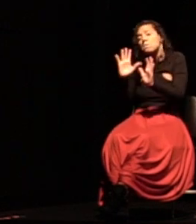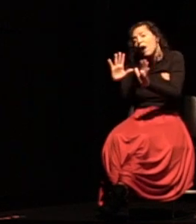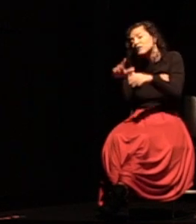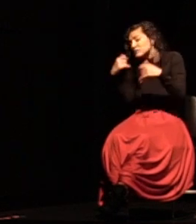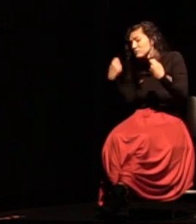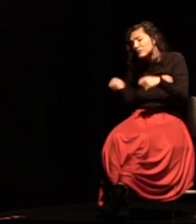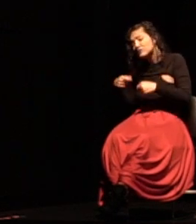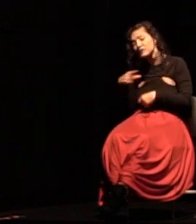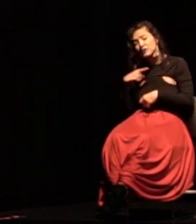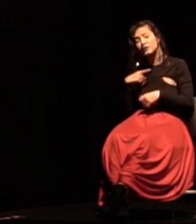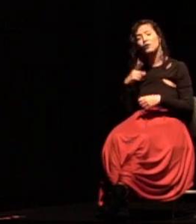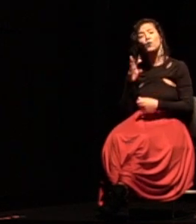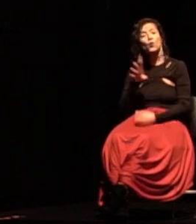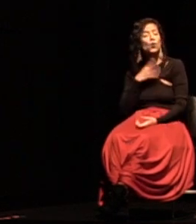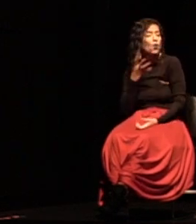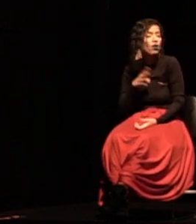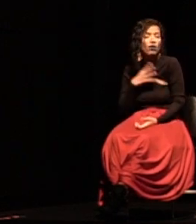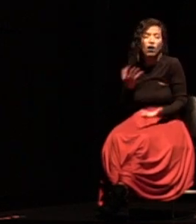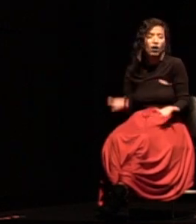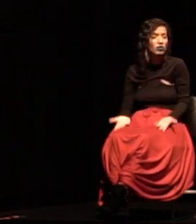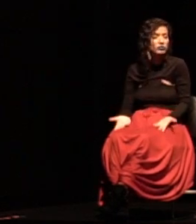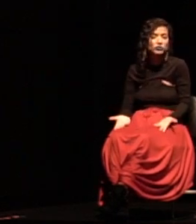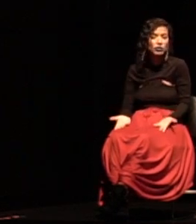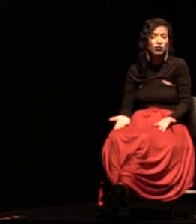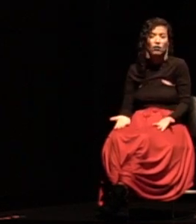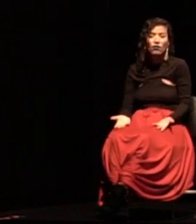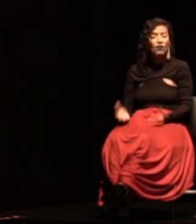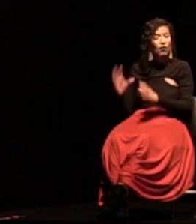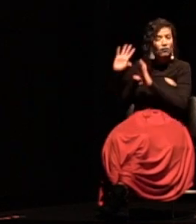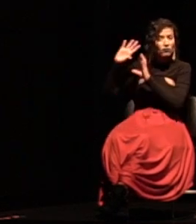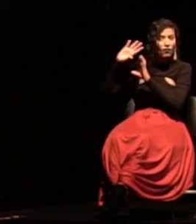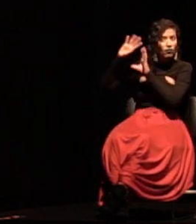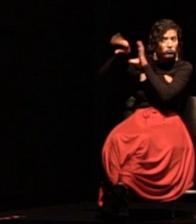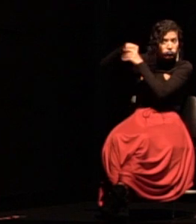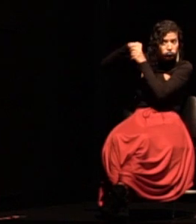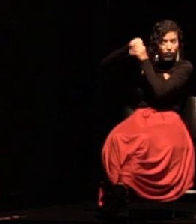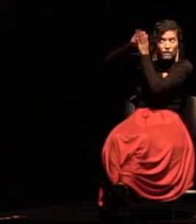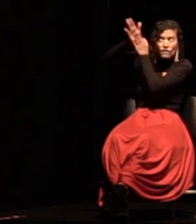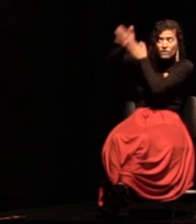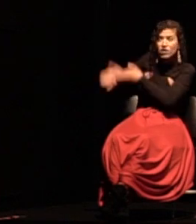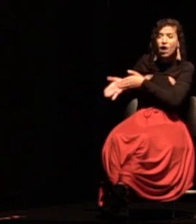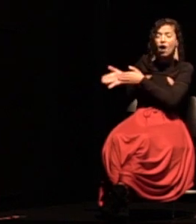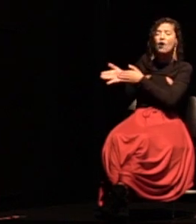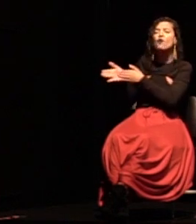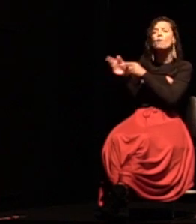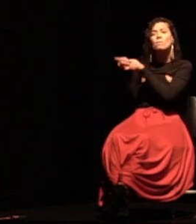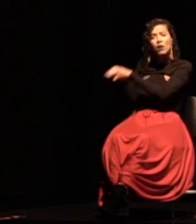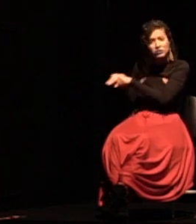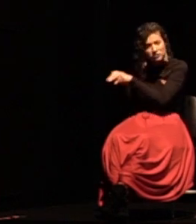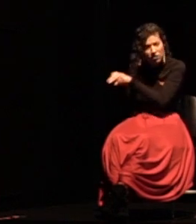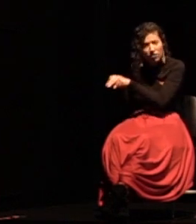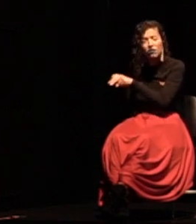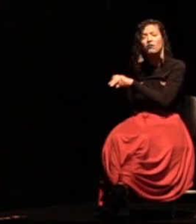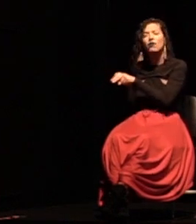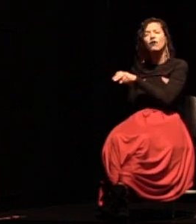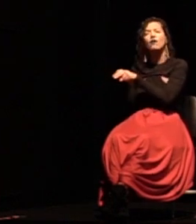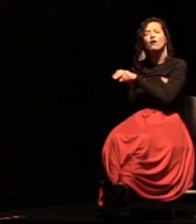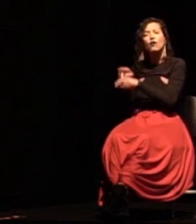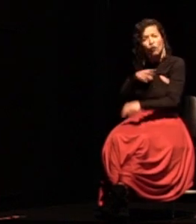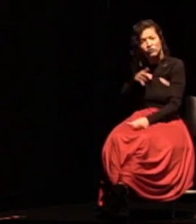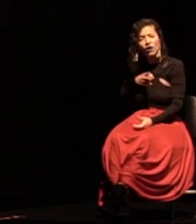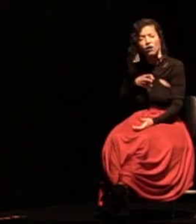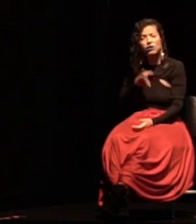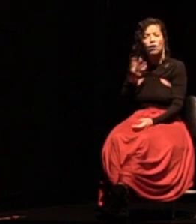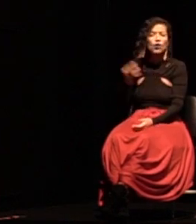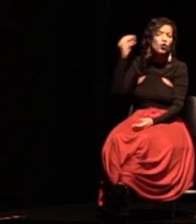que ter coragem para ser fiel a elas, companheira delas, parceira delas. O inconsciente é um